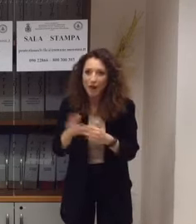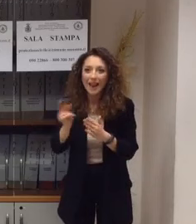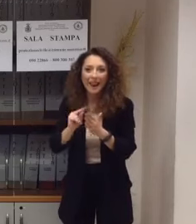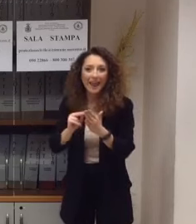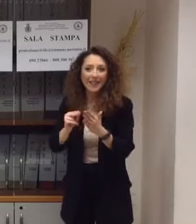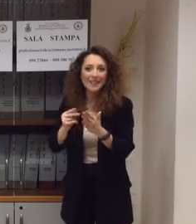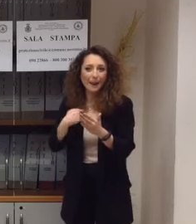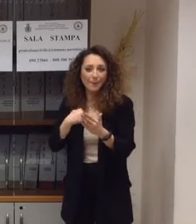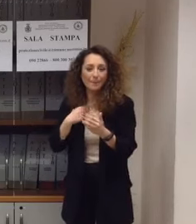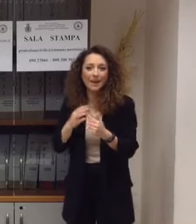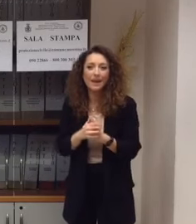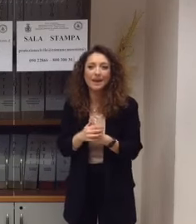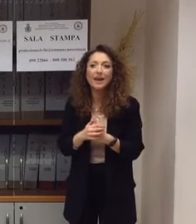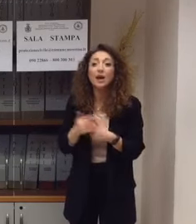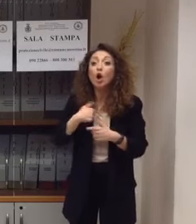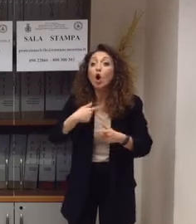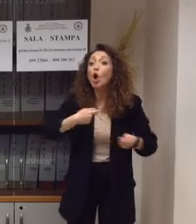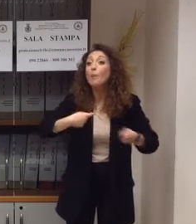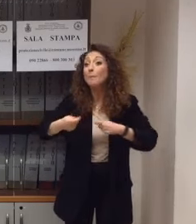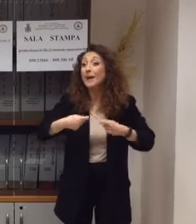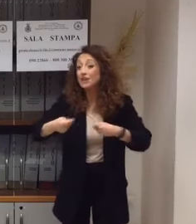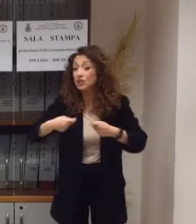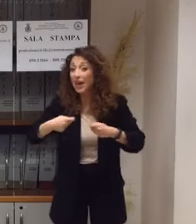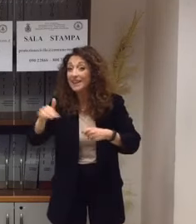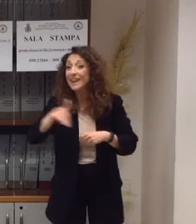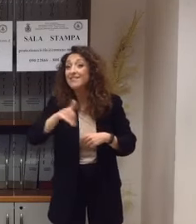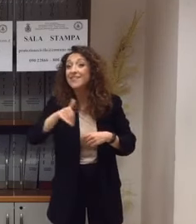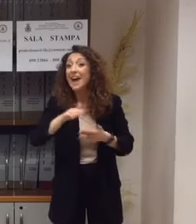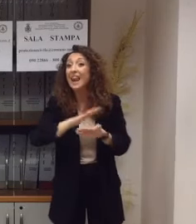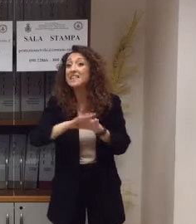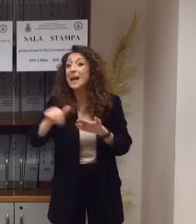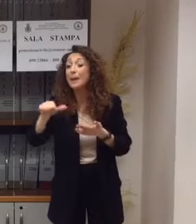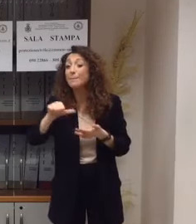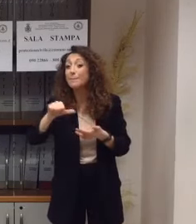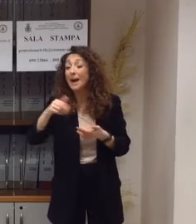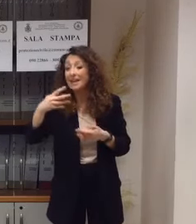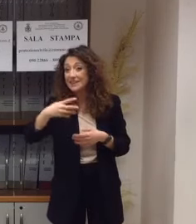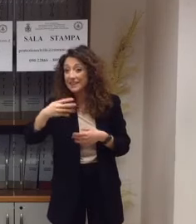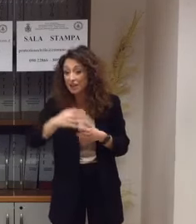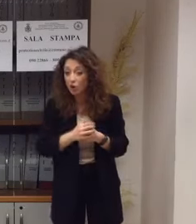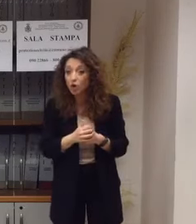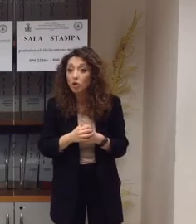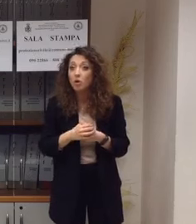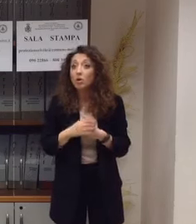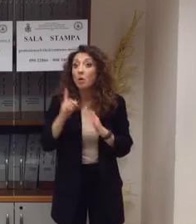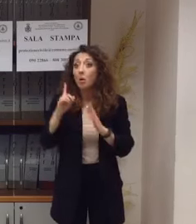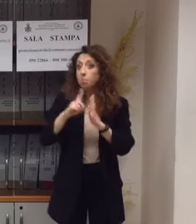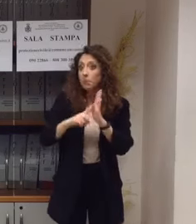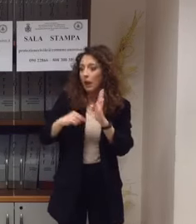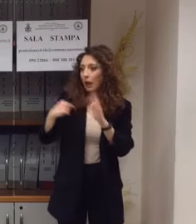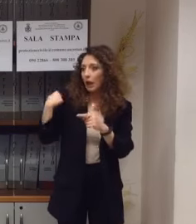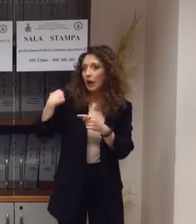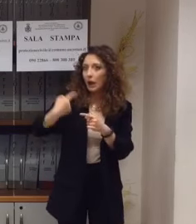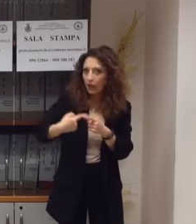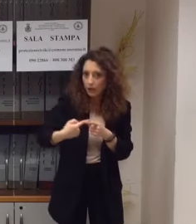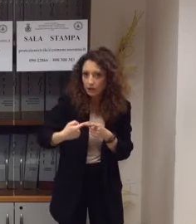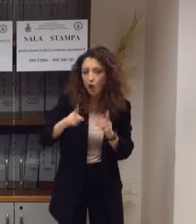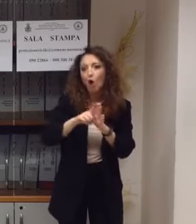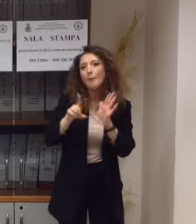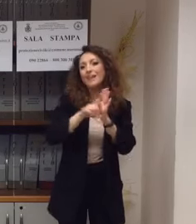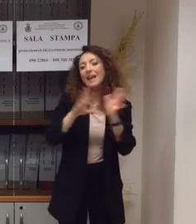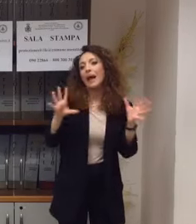a me. Sono un commerciante del Viale San Martino. Da oltre un mese, come da decreto legge per